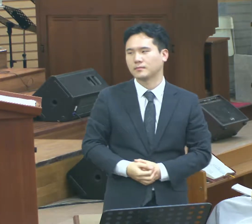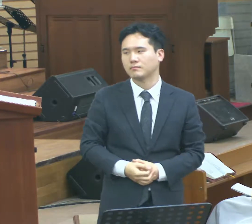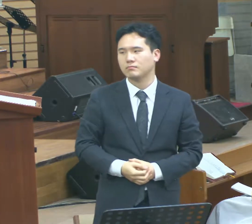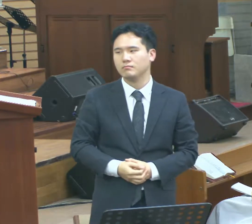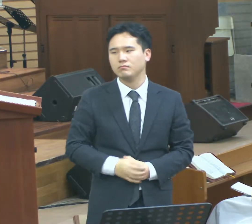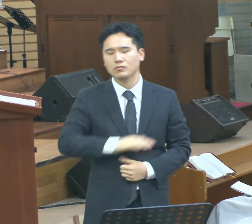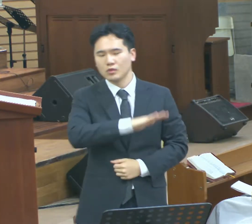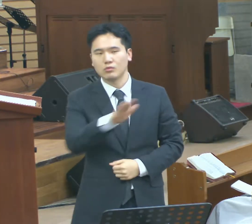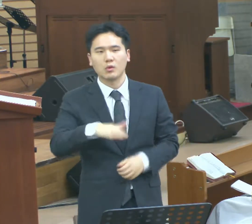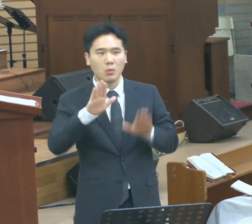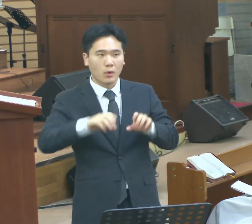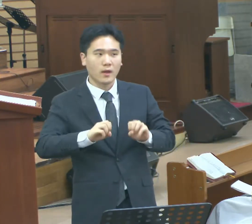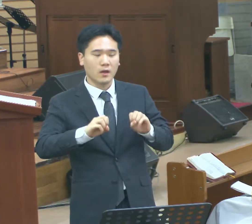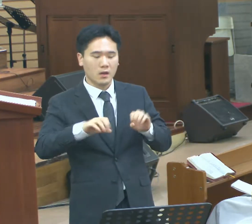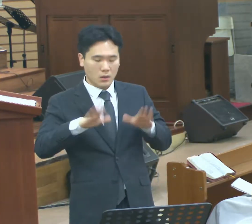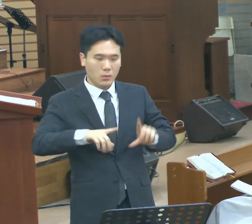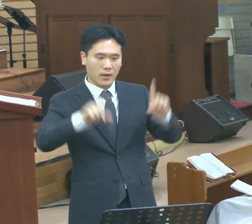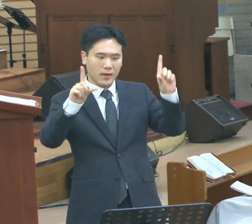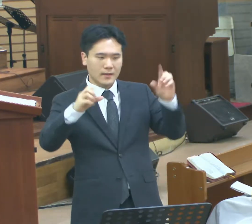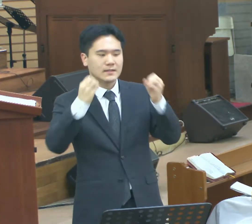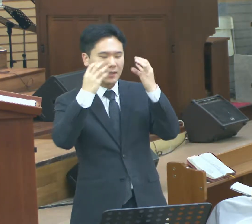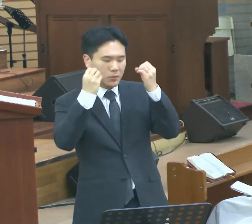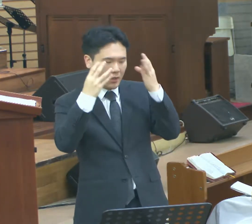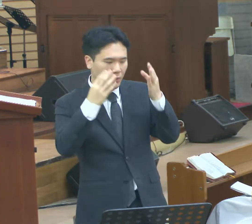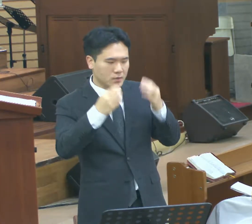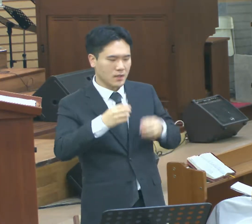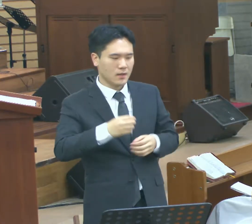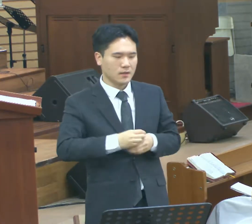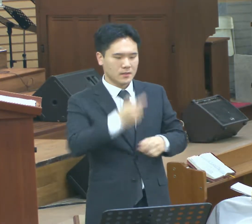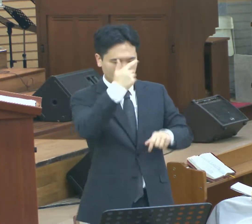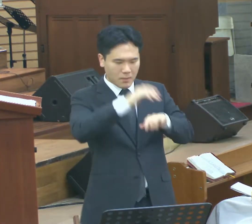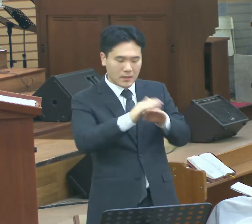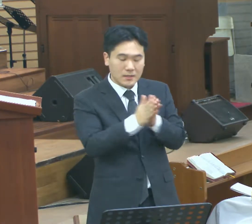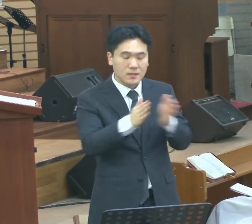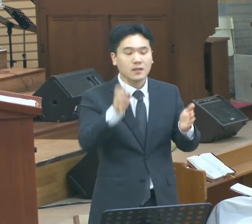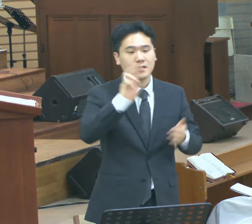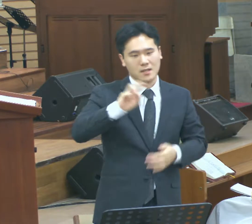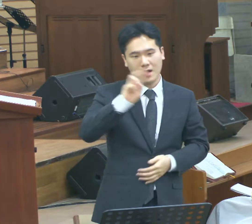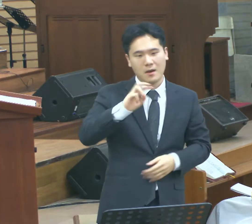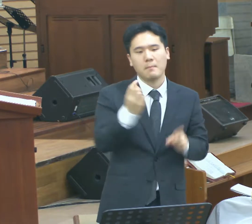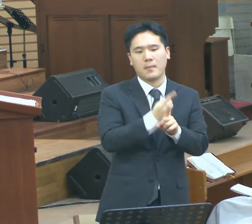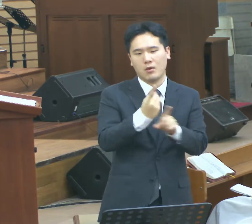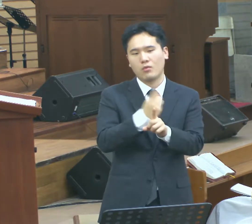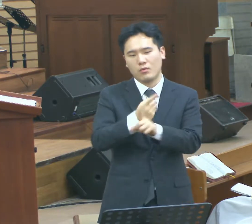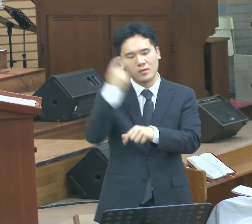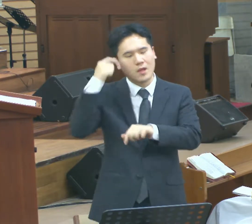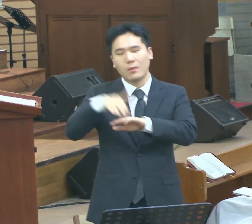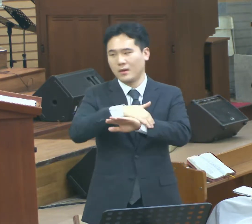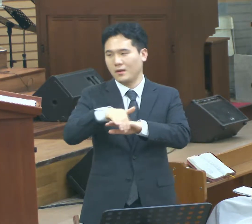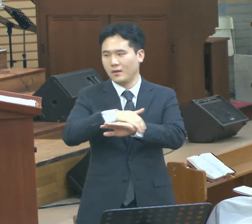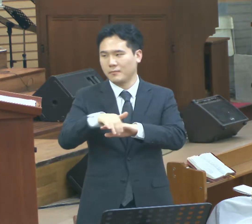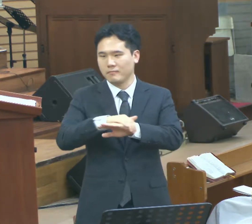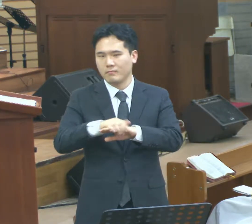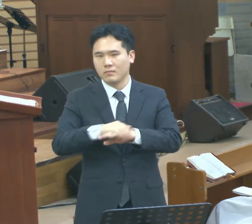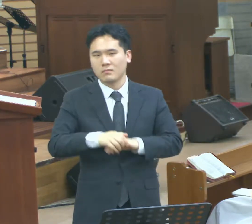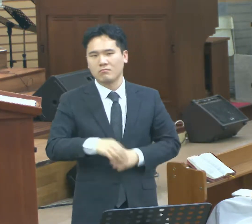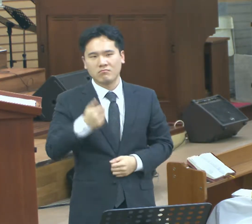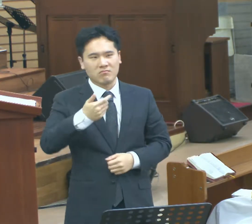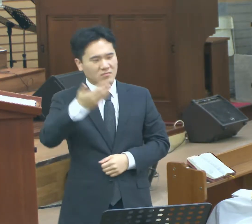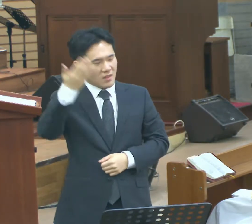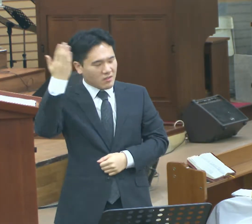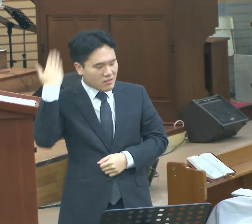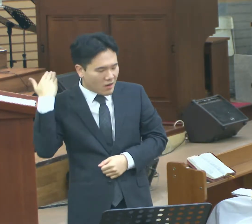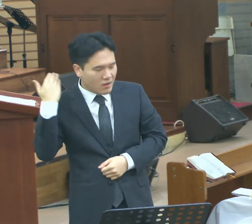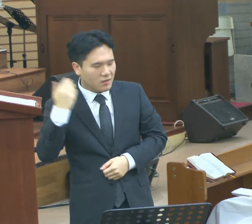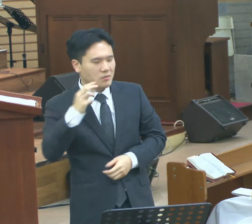텐데 뭐 옛날에 불렀던 노래를 할 수도 있죠. 꼭 반드시 새로운 노래를 고집할 필요는 없다고